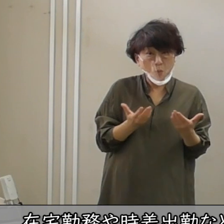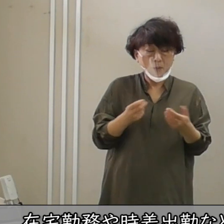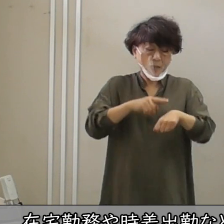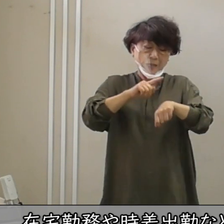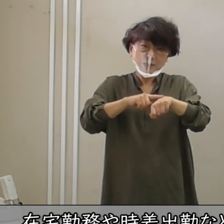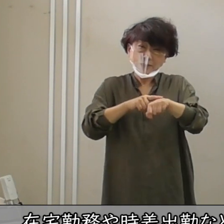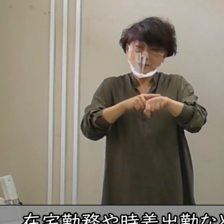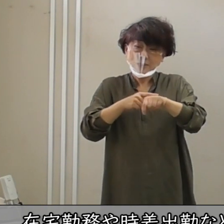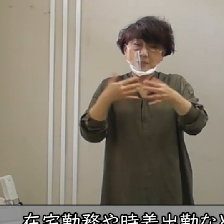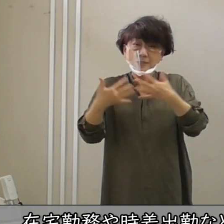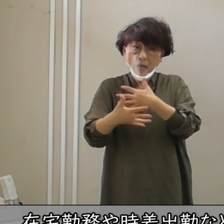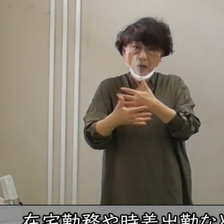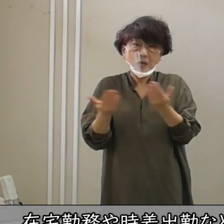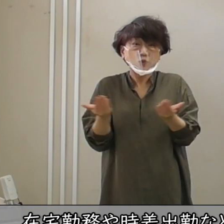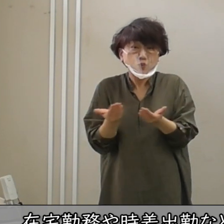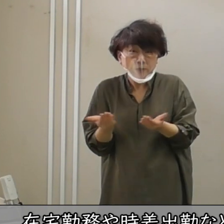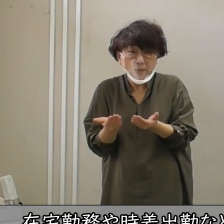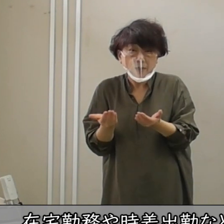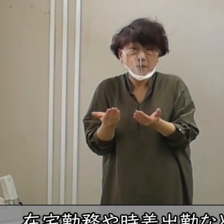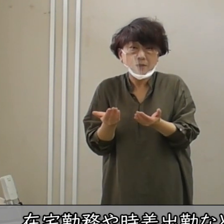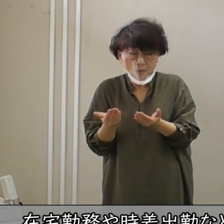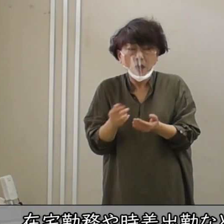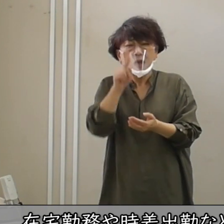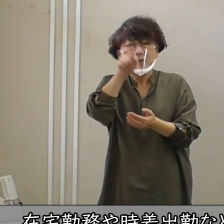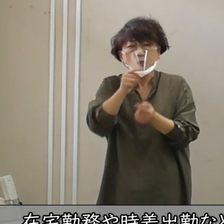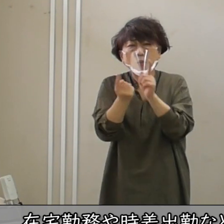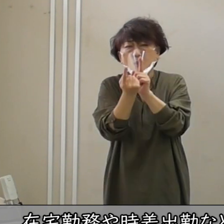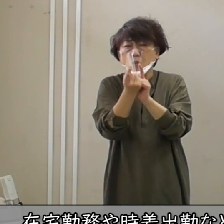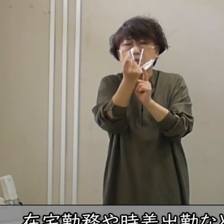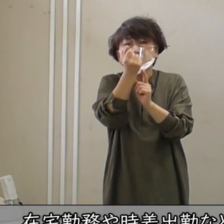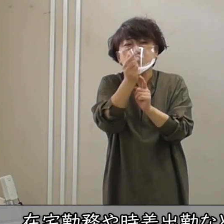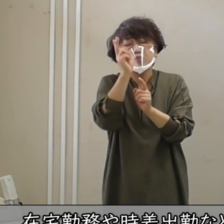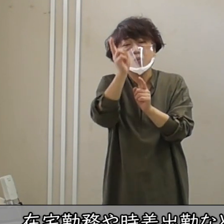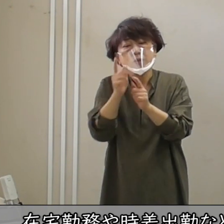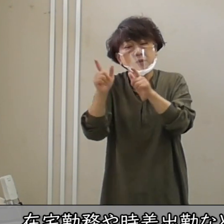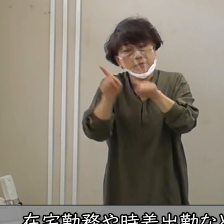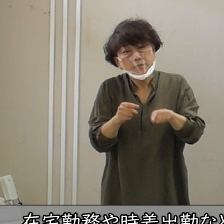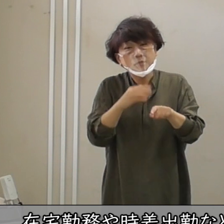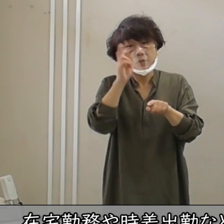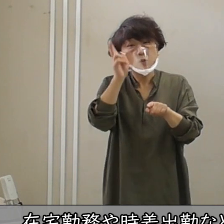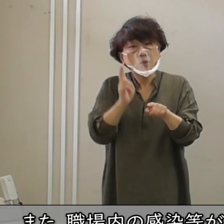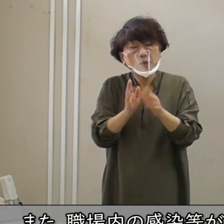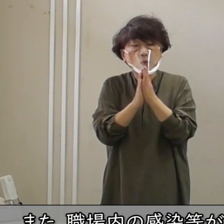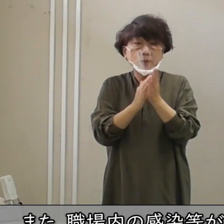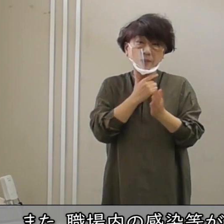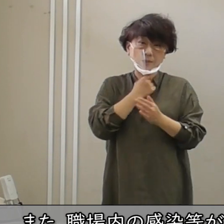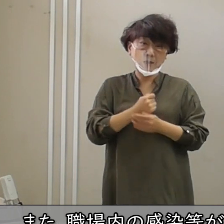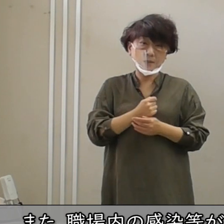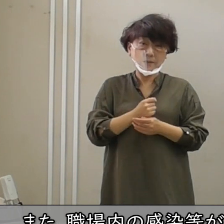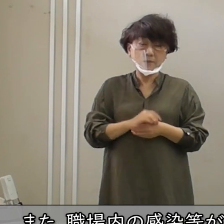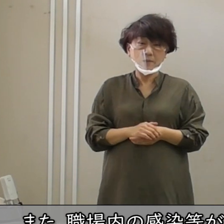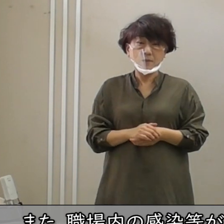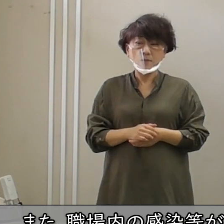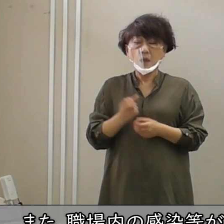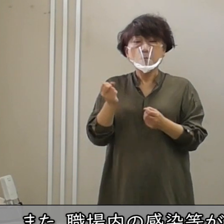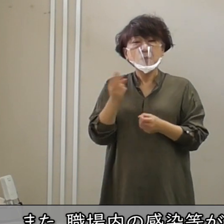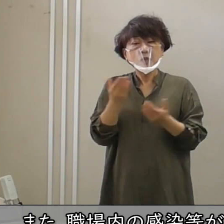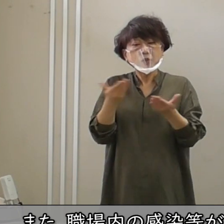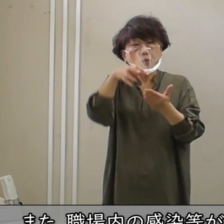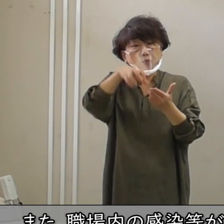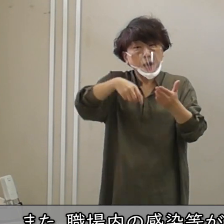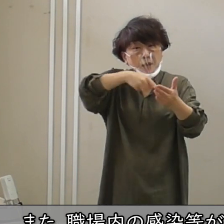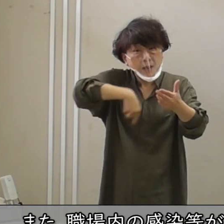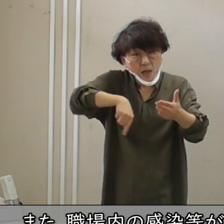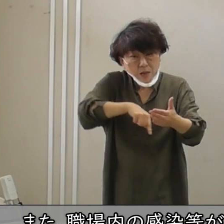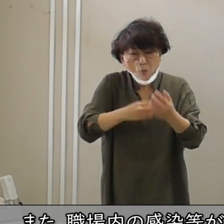など人との接触機会を低減する取り組みにご協力いただきたいと思います。また職場内の感